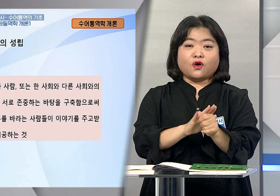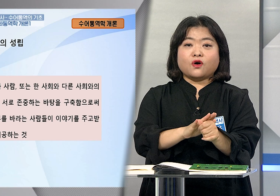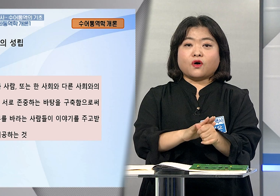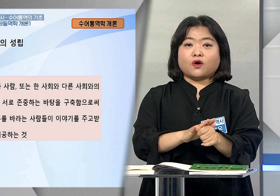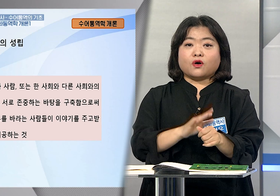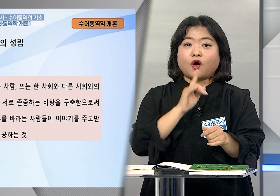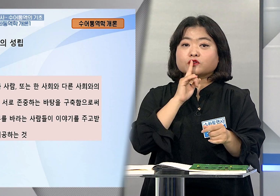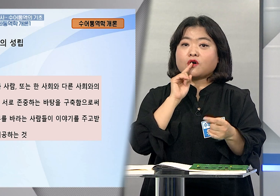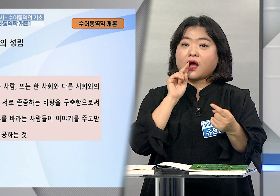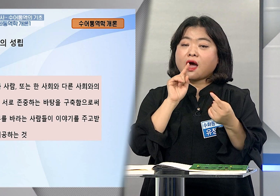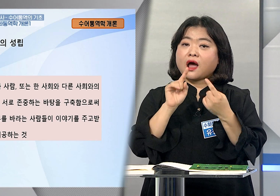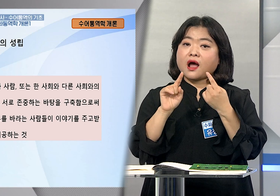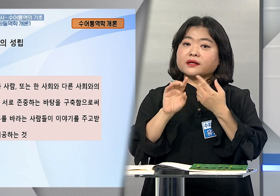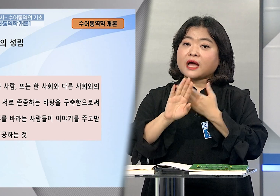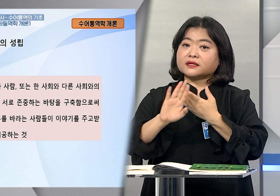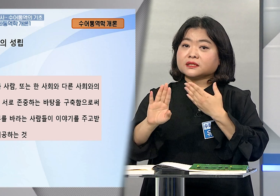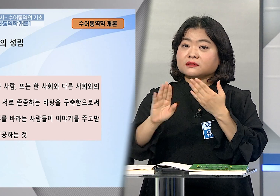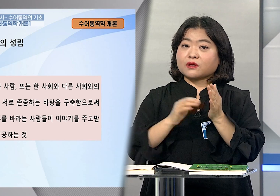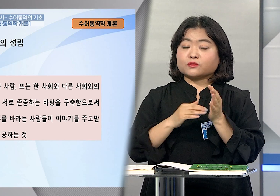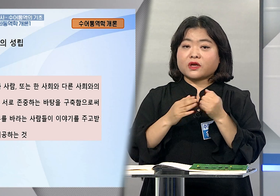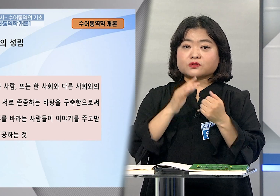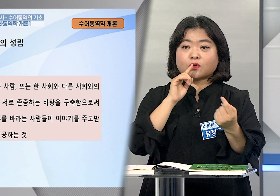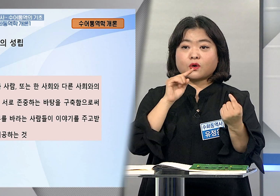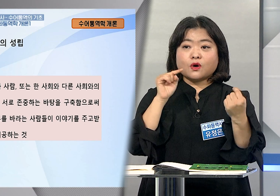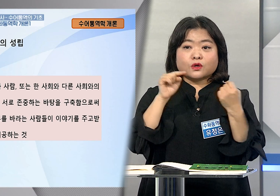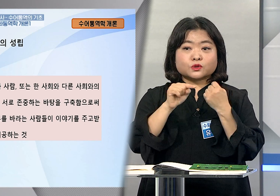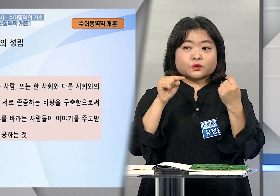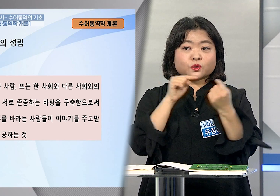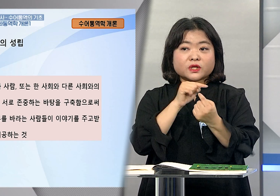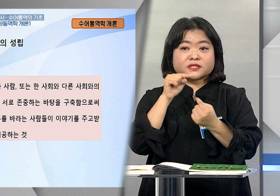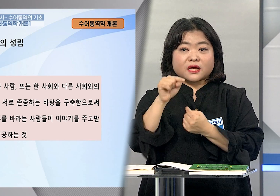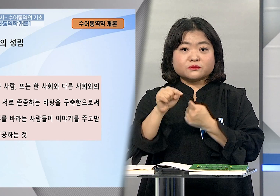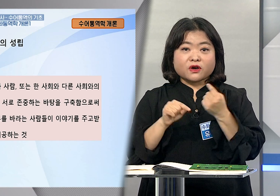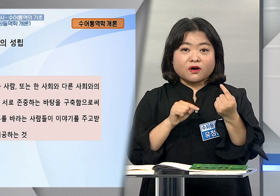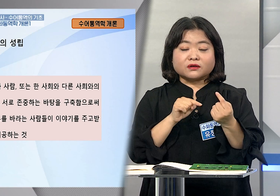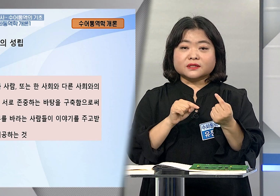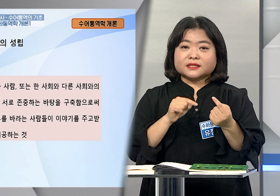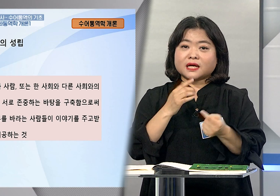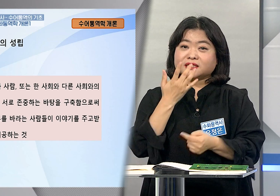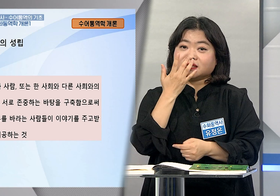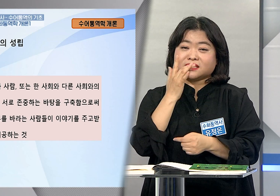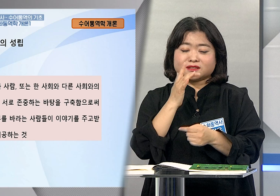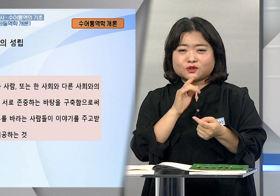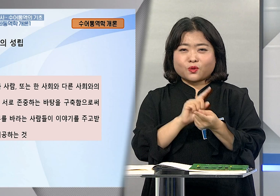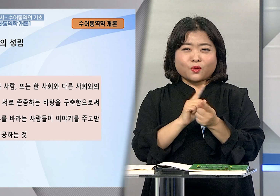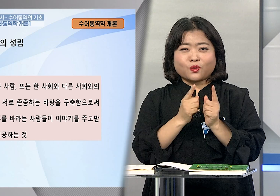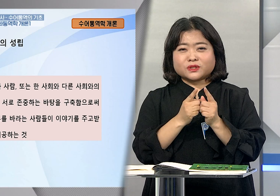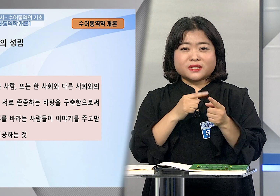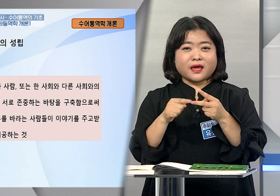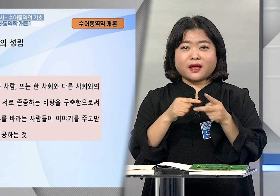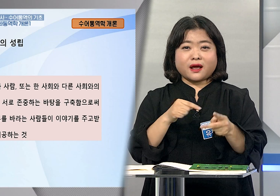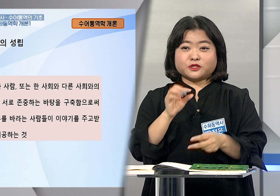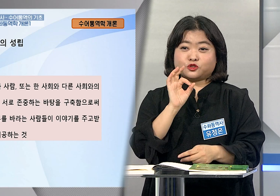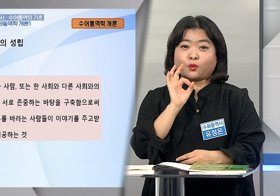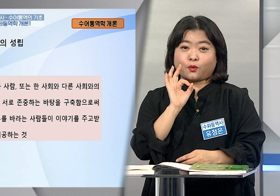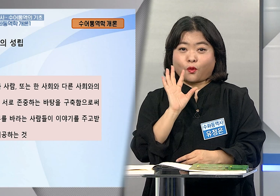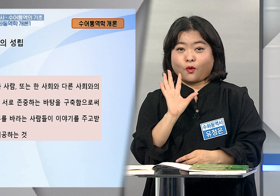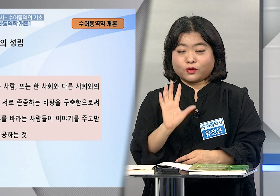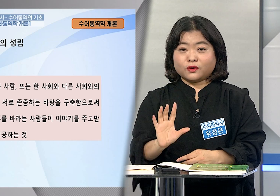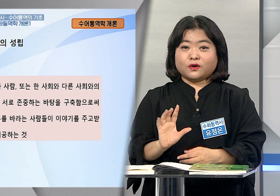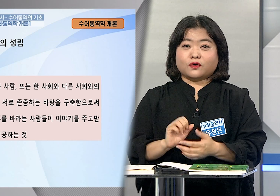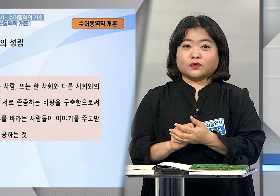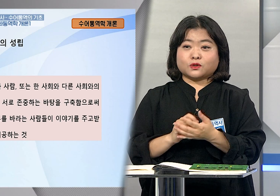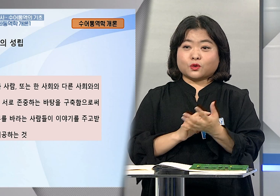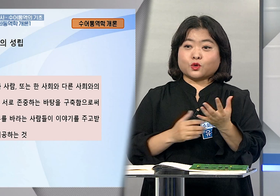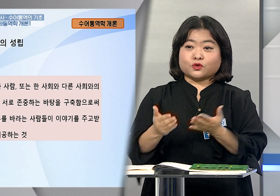돕죠. 언어가 다르기 때문에 서로 소통되지 않으면 사실 서로 이해할 수